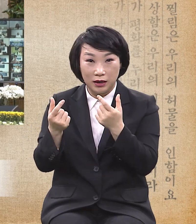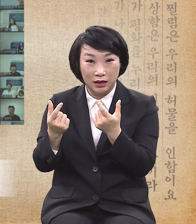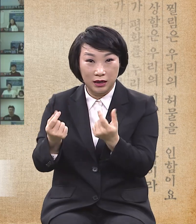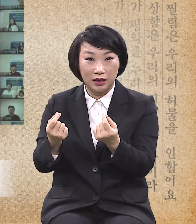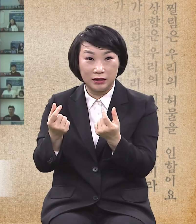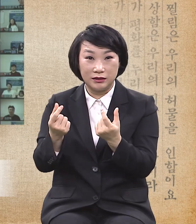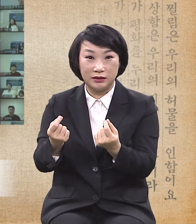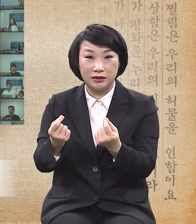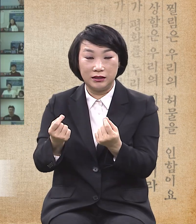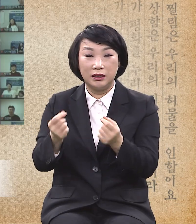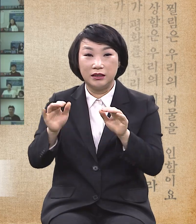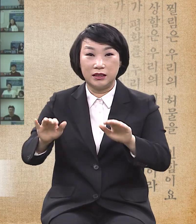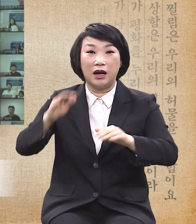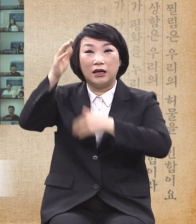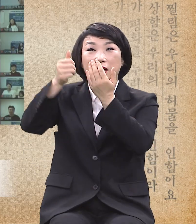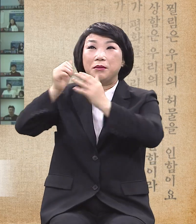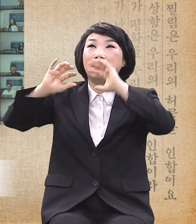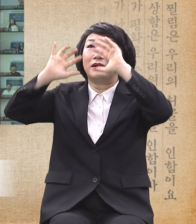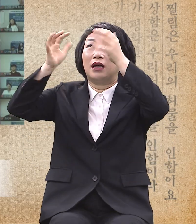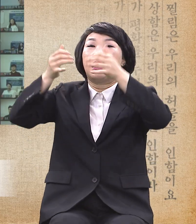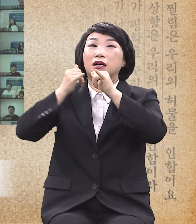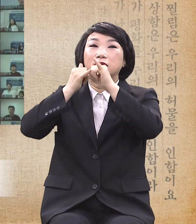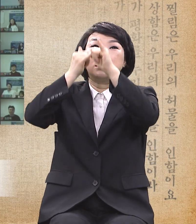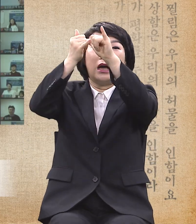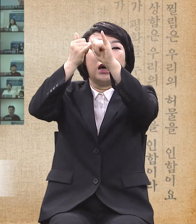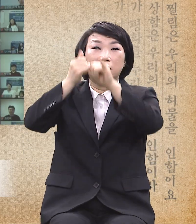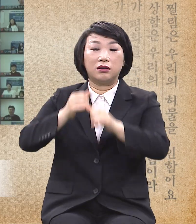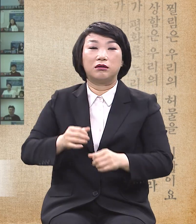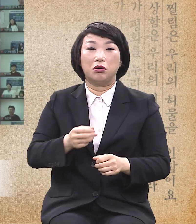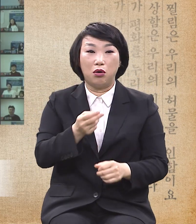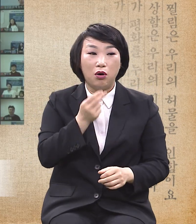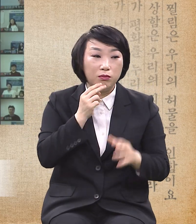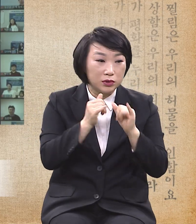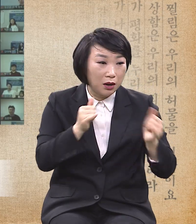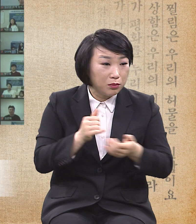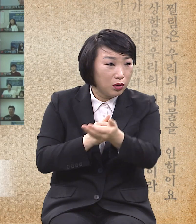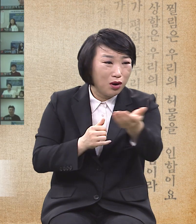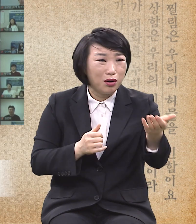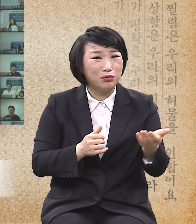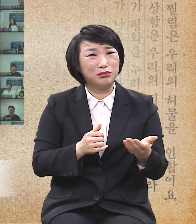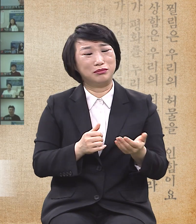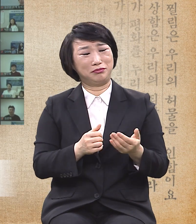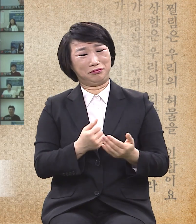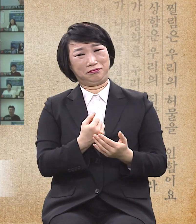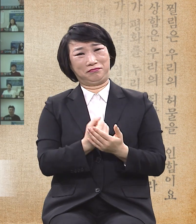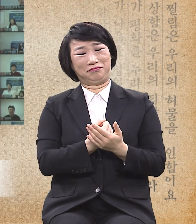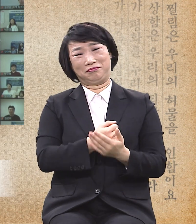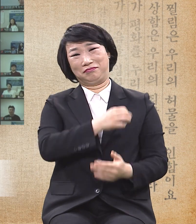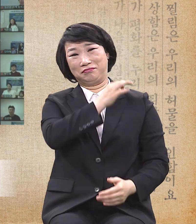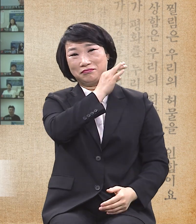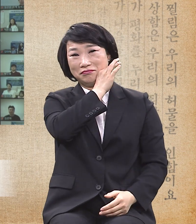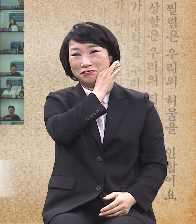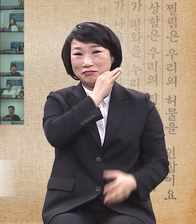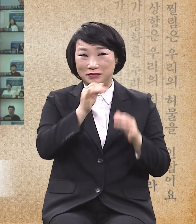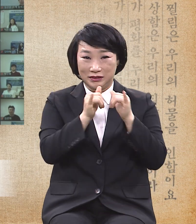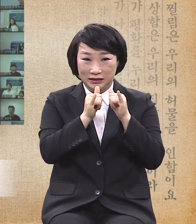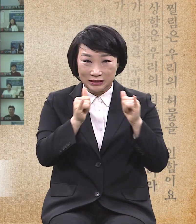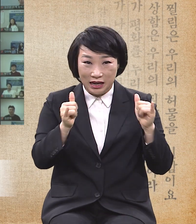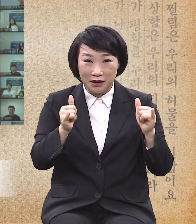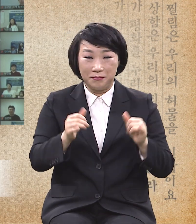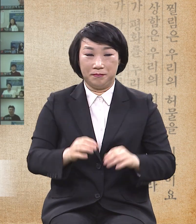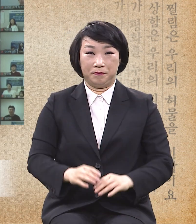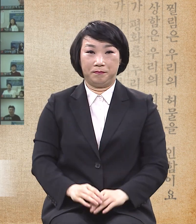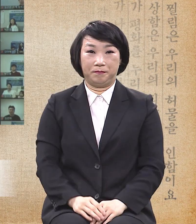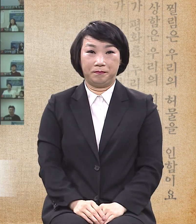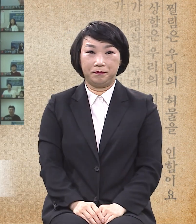정도로 하늘에 상이 없는 자, 공력이 없는 자는 참으로 부끄러운 사람이라는